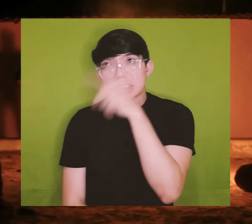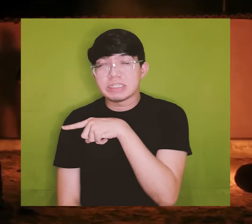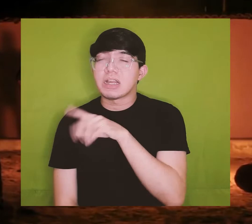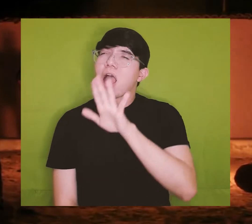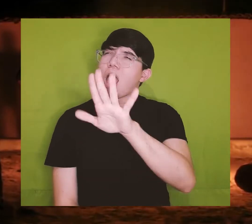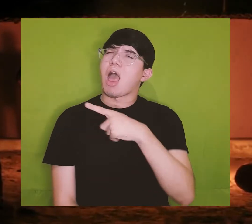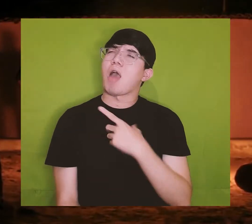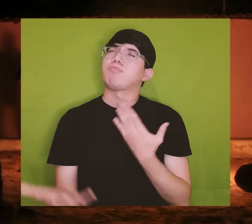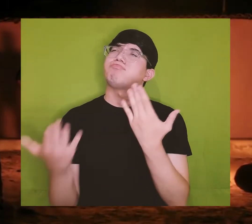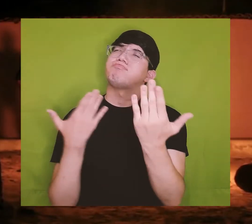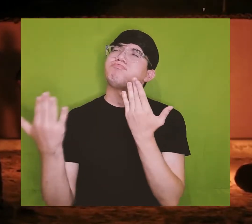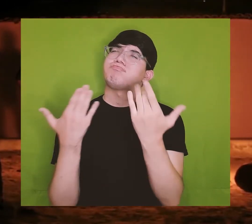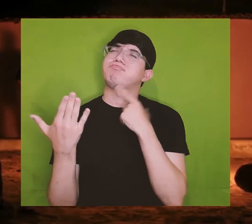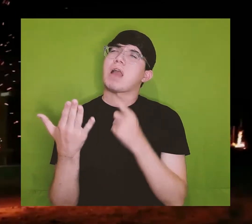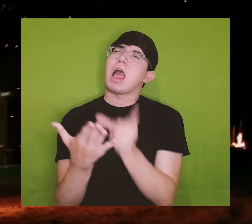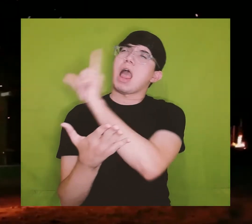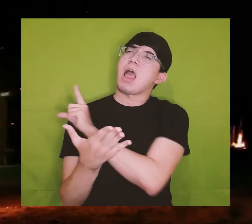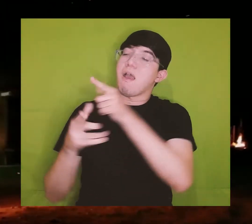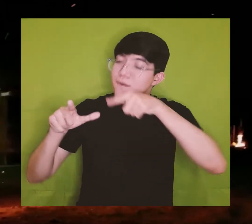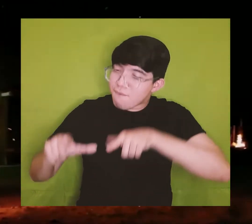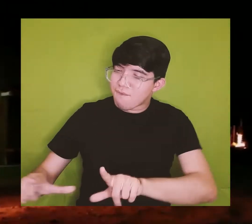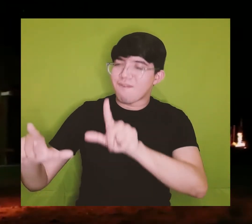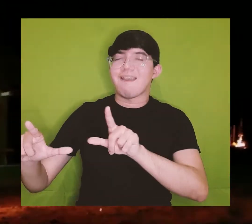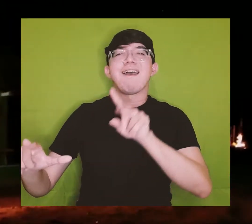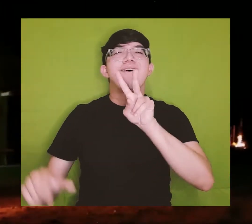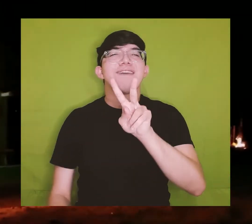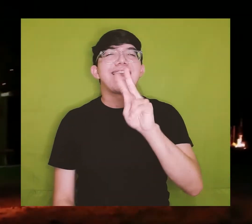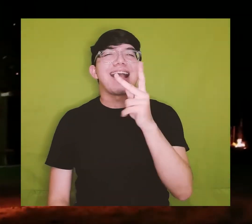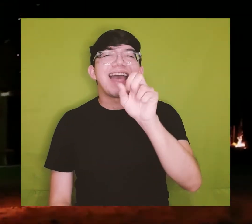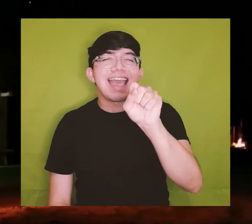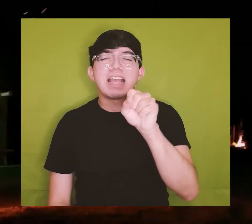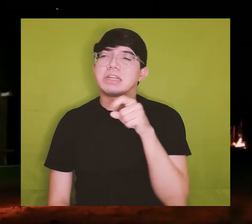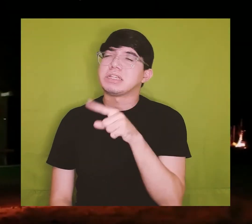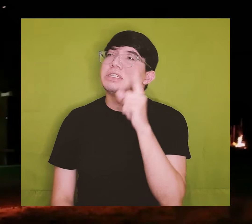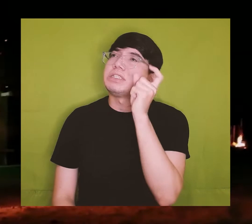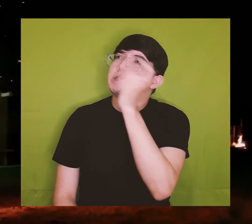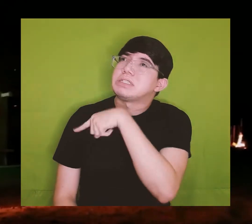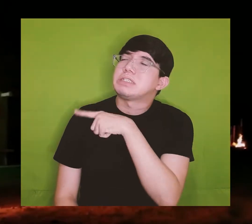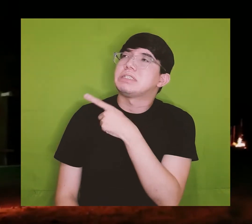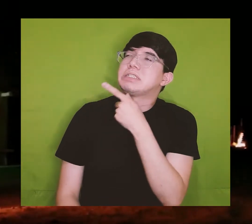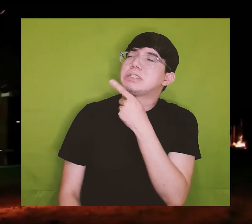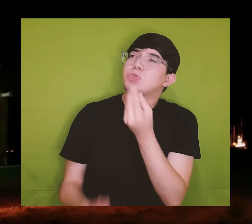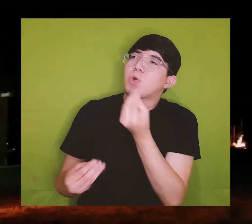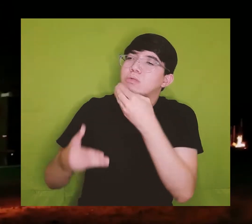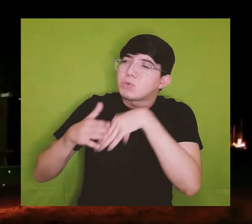que a gente tinha que guardar, sabe? Com tanto carinho, porque era muito fácil apodrecer, era muito fácil mofar. E, e eu queria saber onde é que